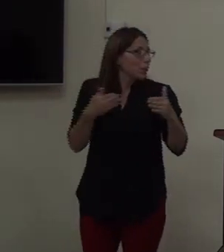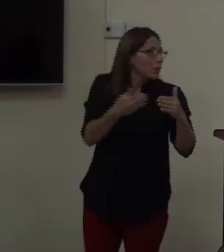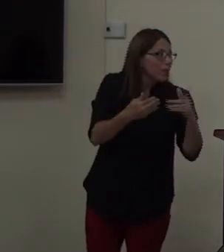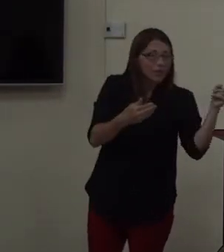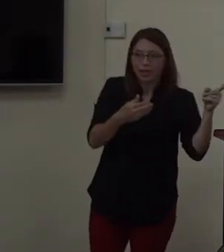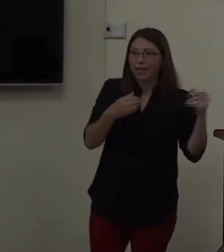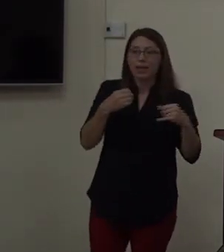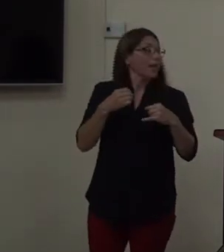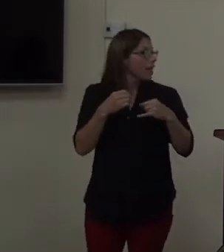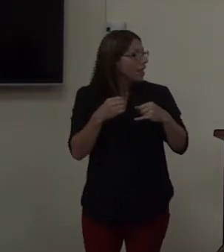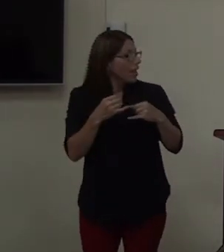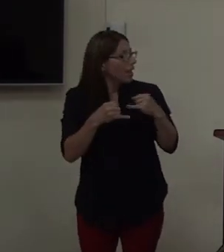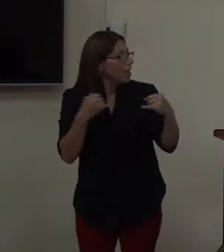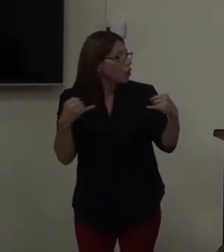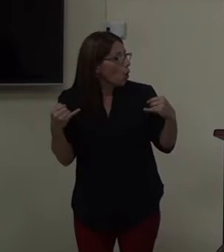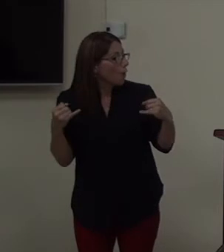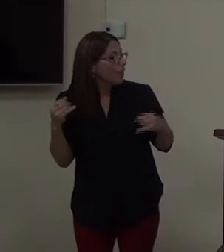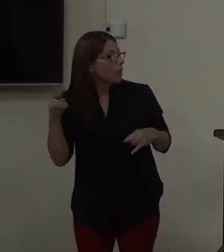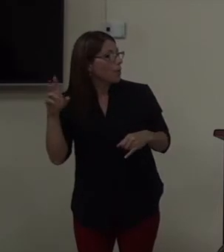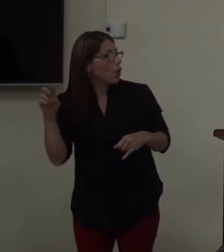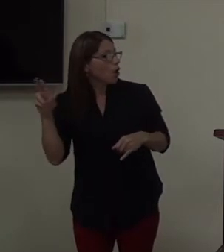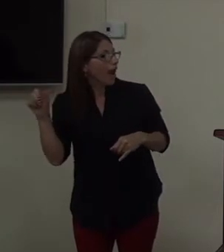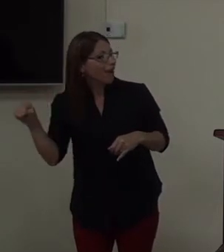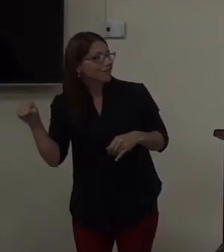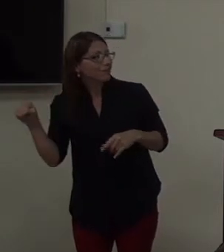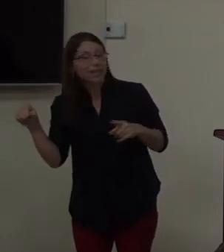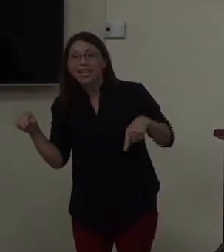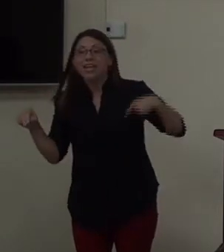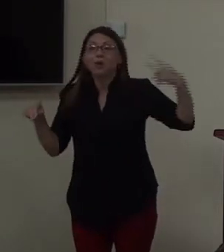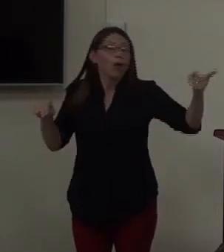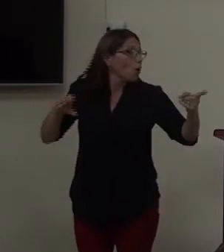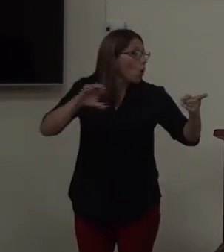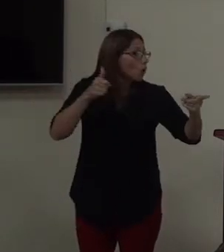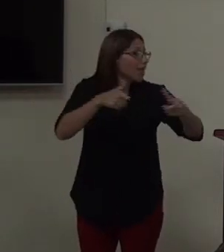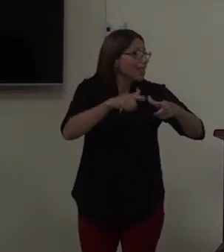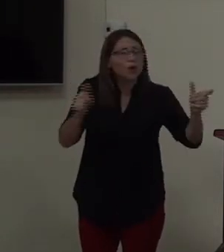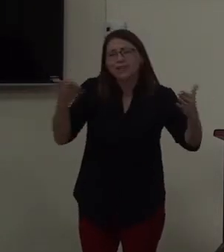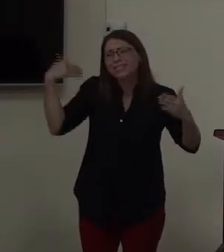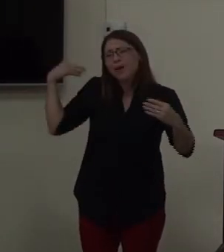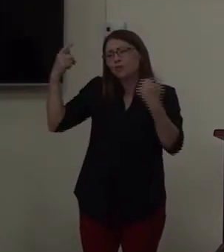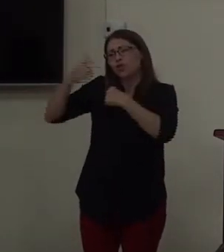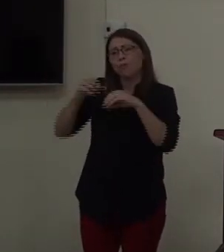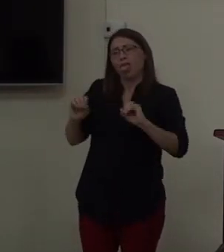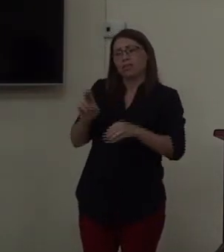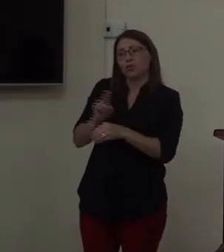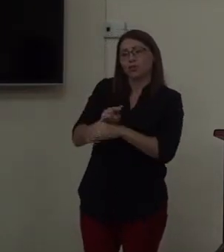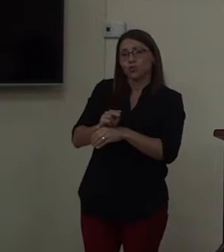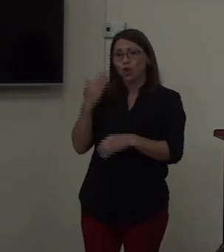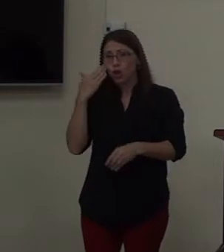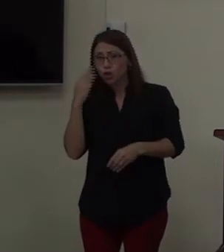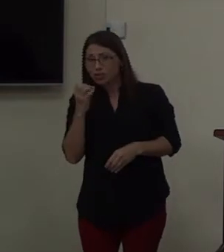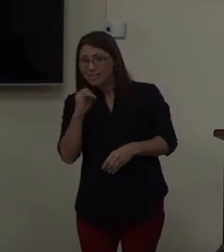de Brolan y lenguas ya sin hablantes desde hace mucho tiempo y sin usos. No sé si esa era la